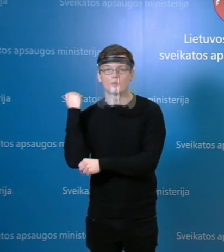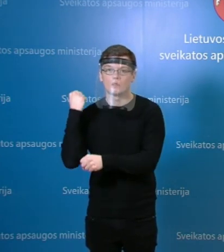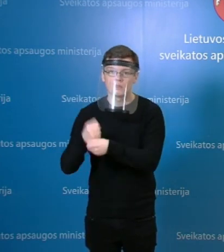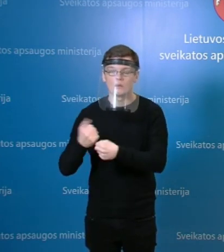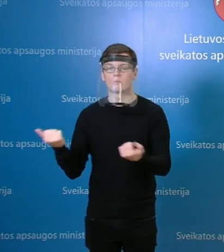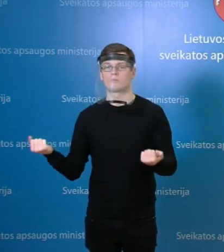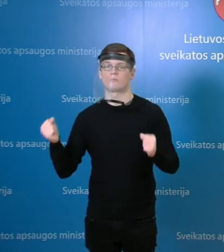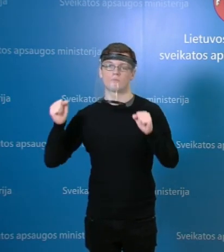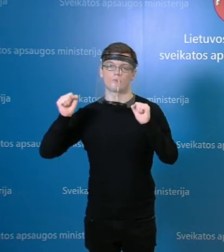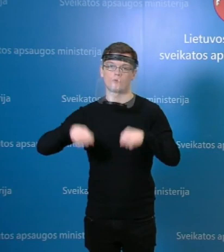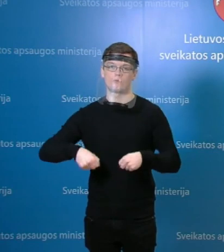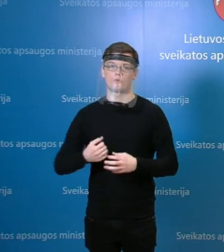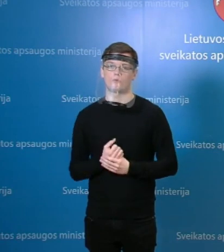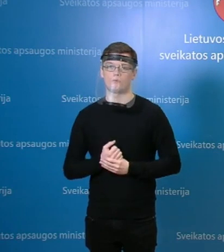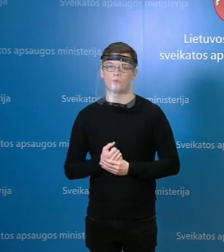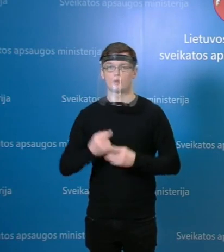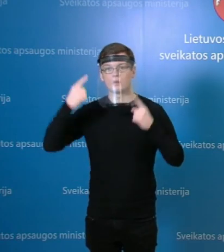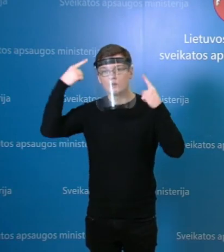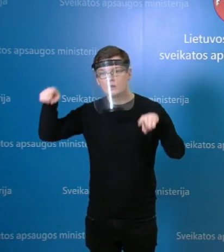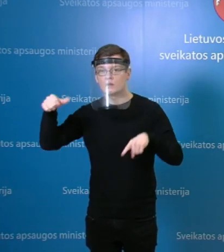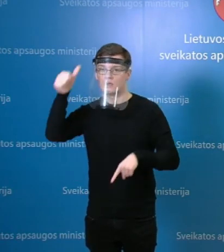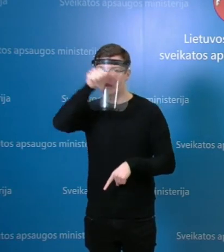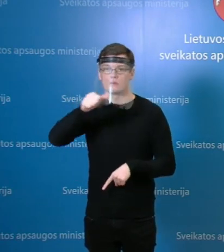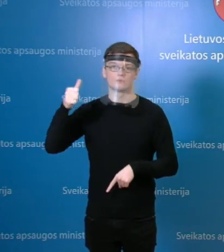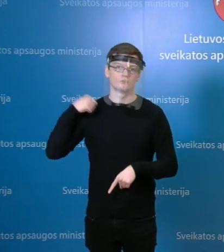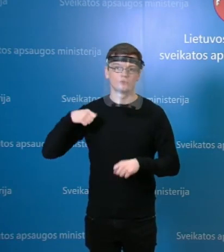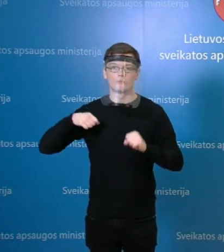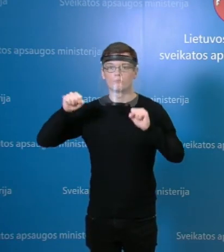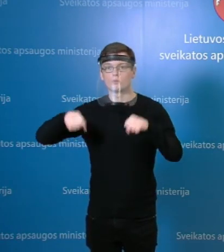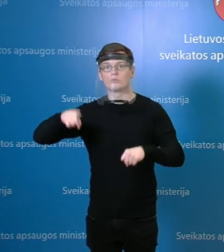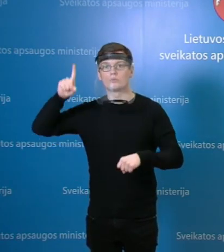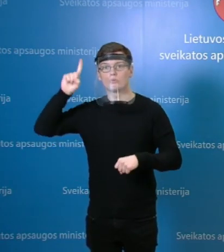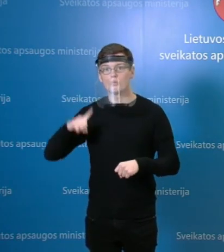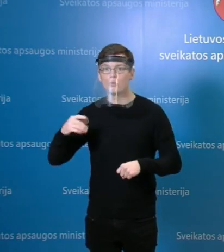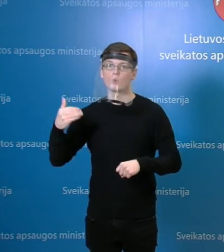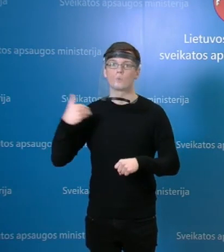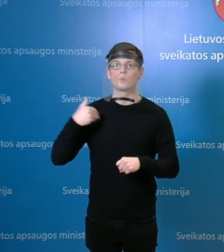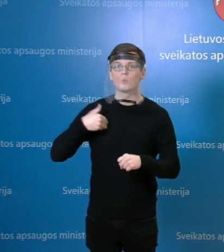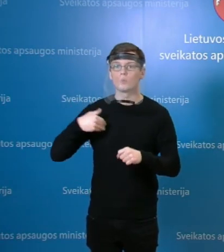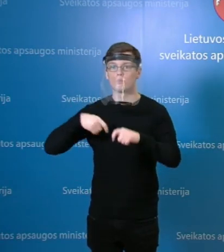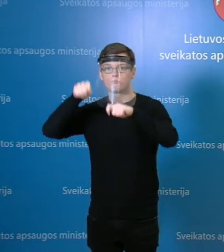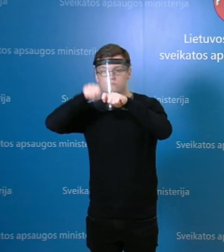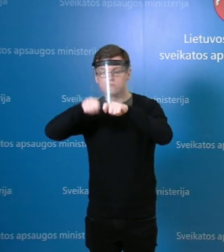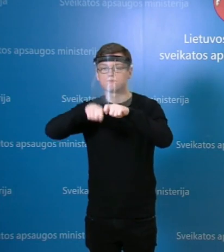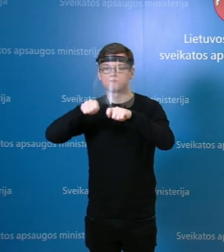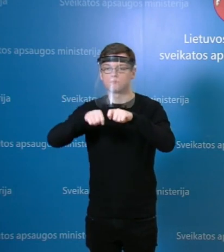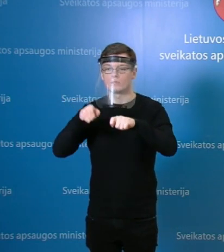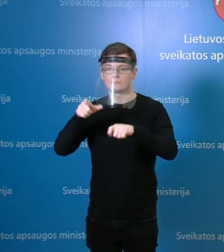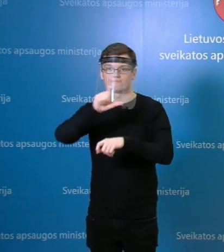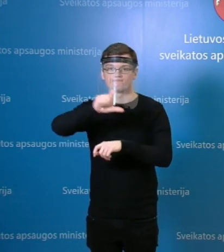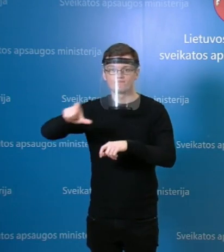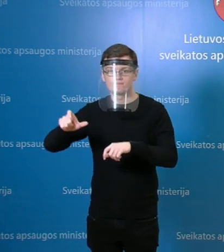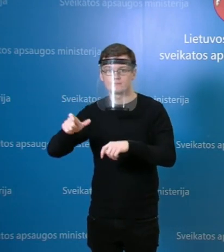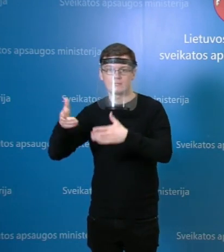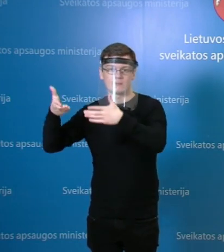darbuotojai, ar kiti asmenys, kurie norėtų, ar kuriem reikia išsitirti, tai šie mėginiai bus tiriami